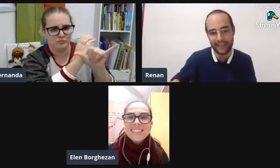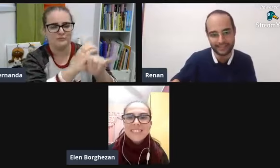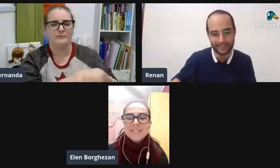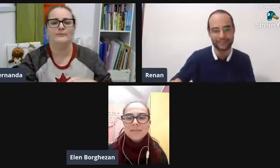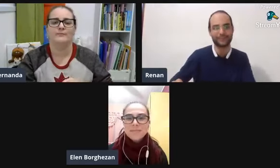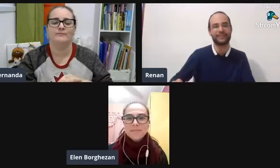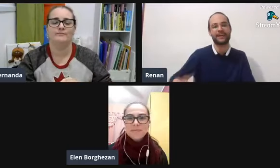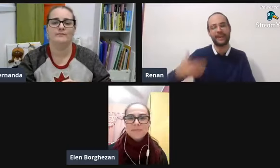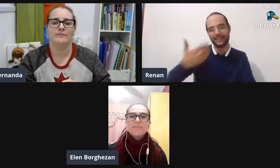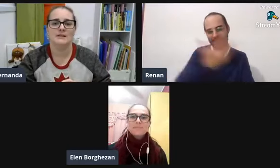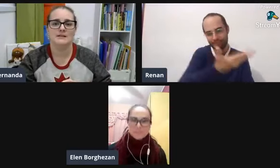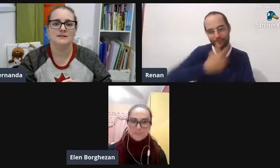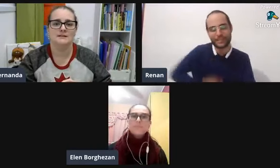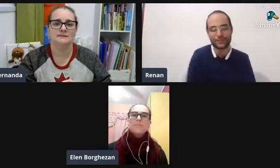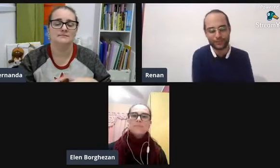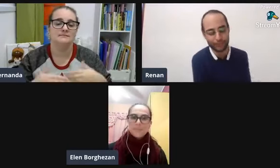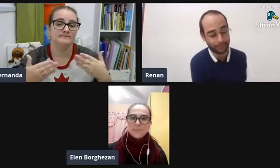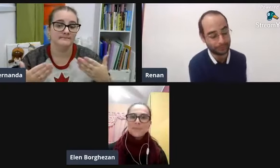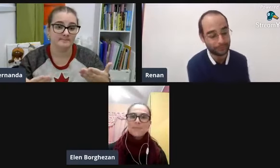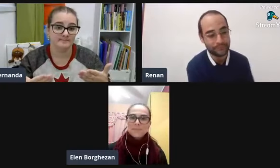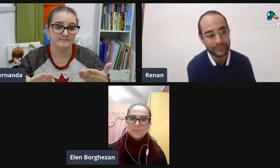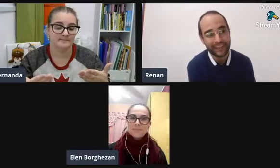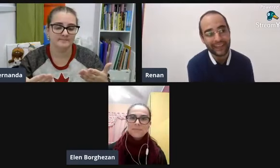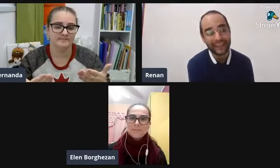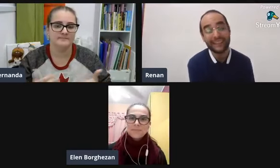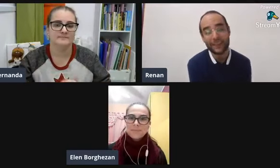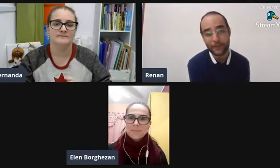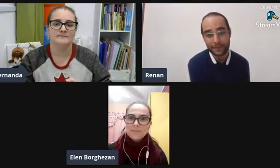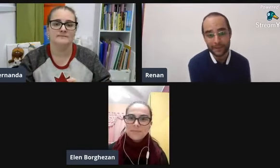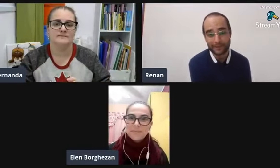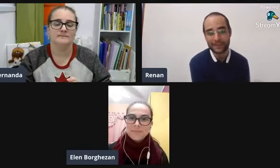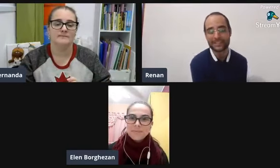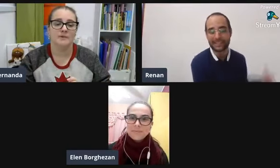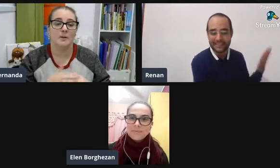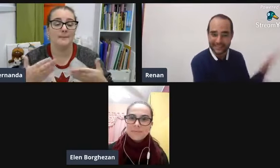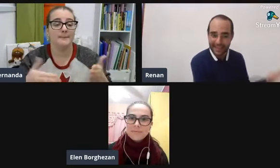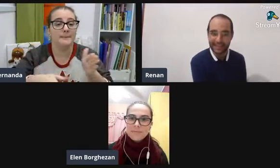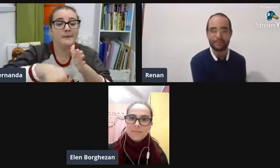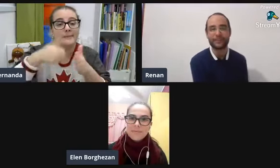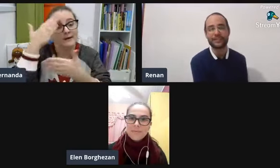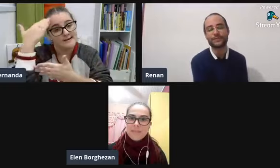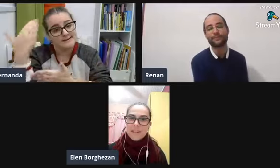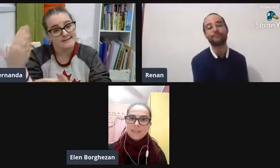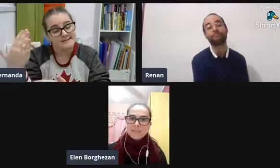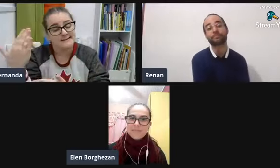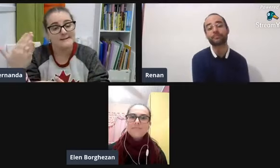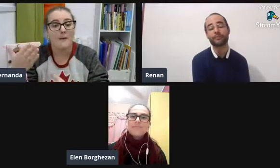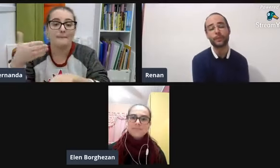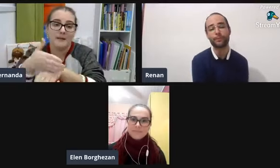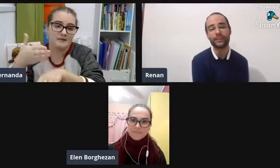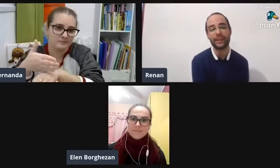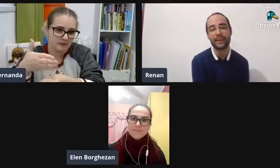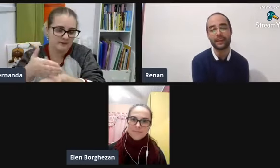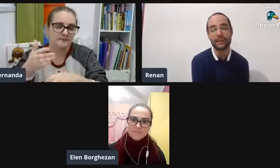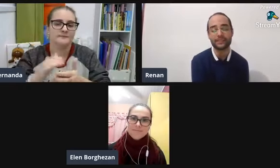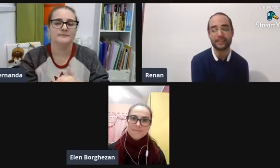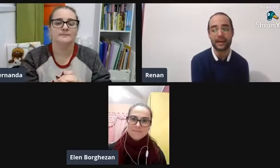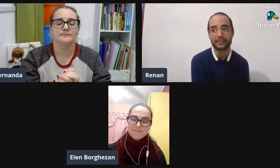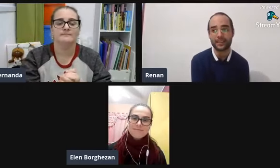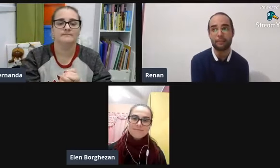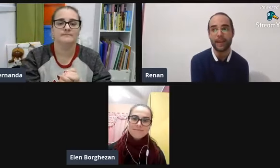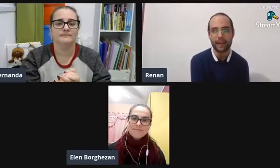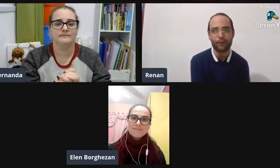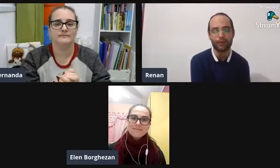muitas diferenças. Aí, sinal de YouTube. Então, primeiramente, agradecer ela por isso,